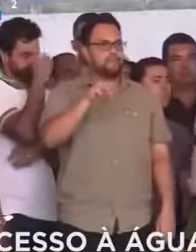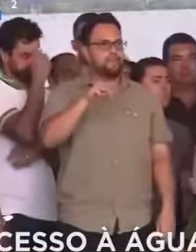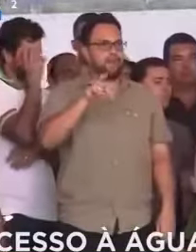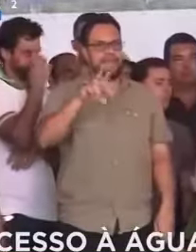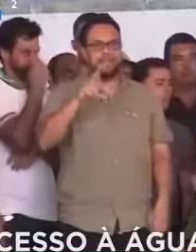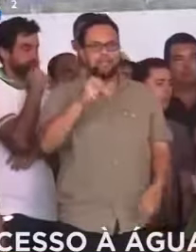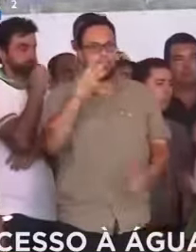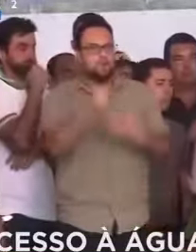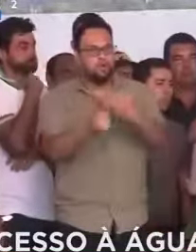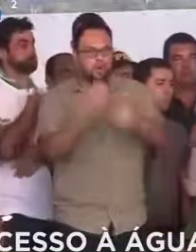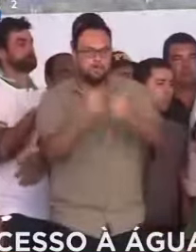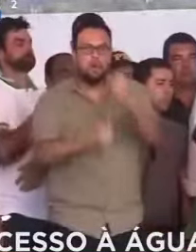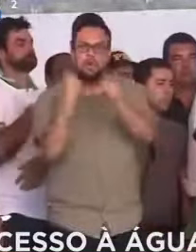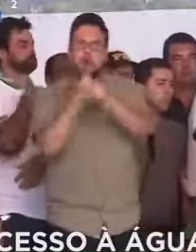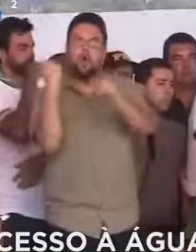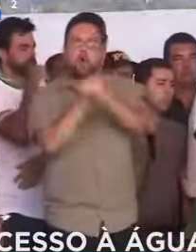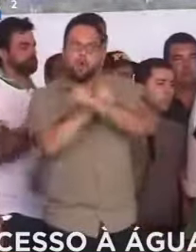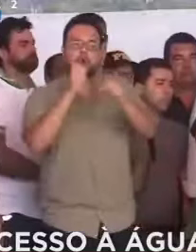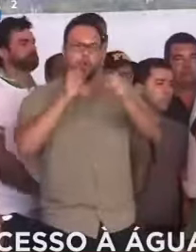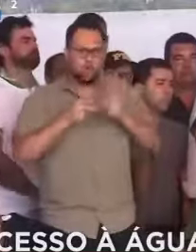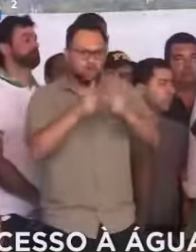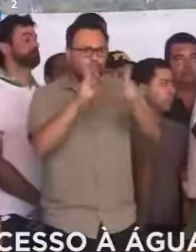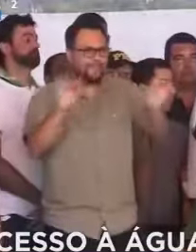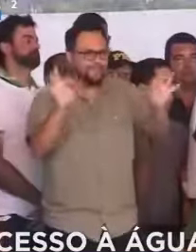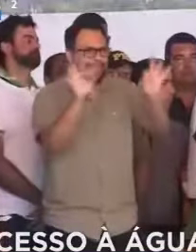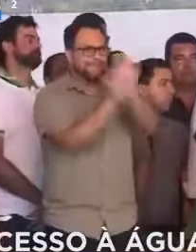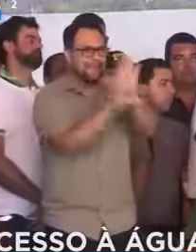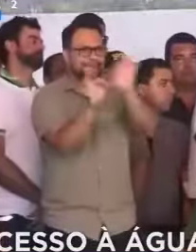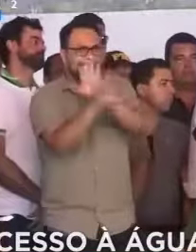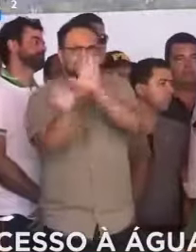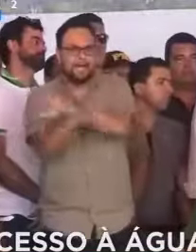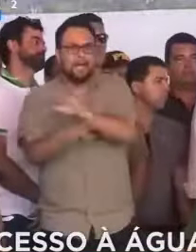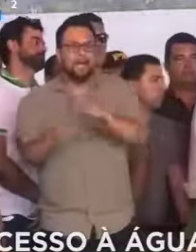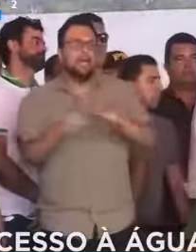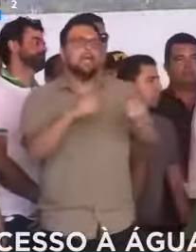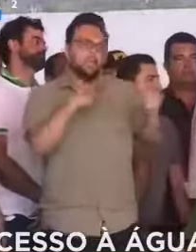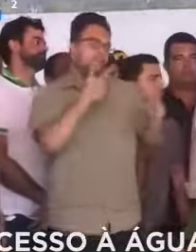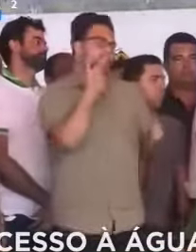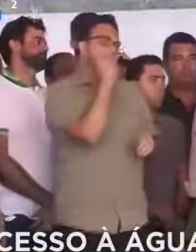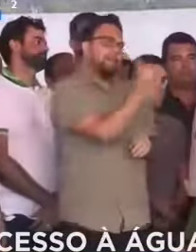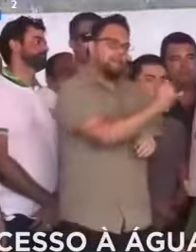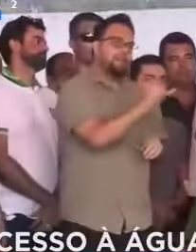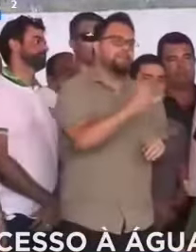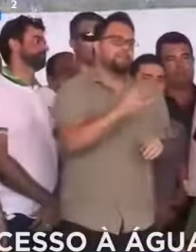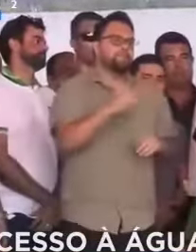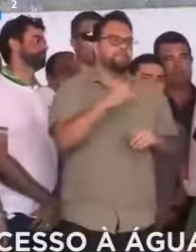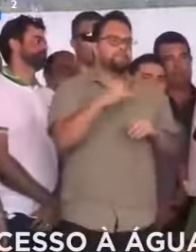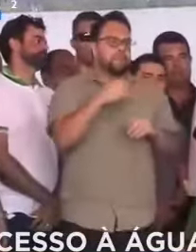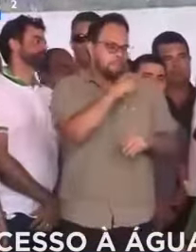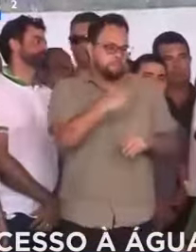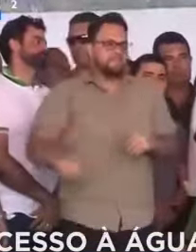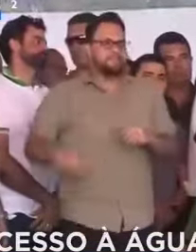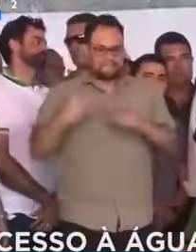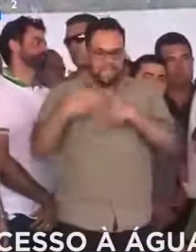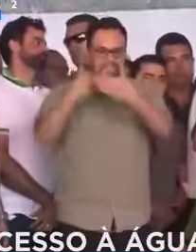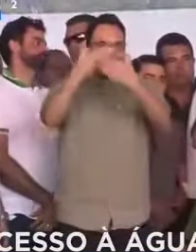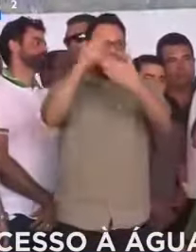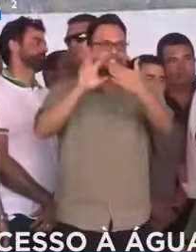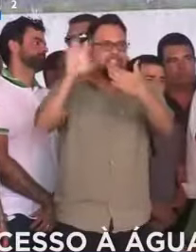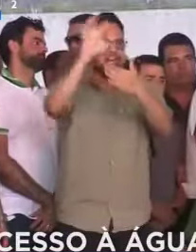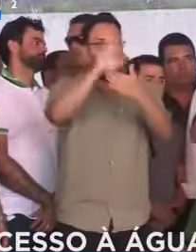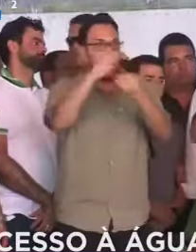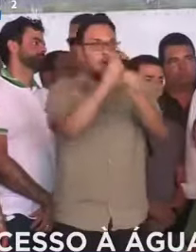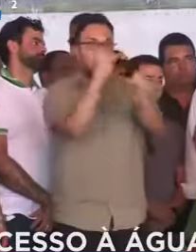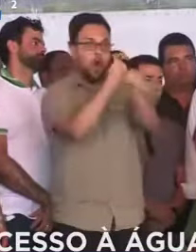obras. E esta obra, como disse ao Marinho, porque ele chegou depois, essa obra